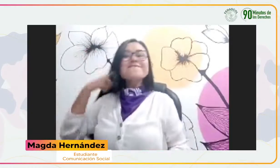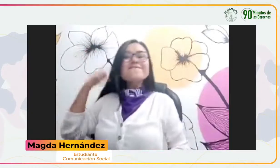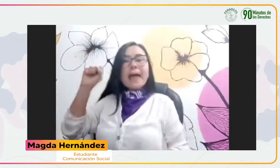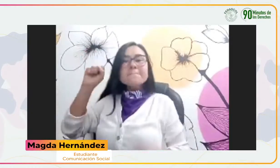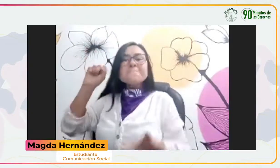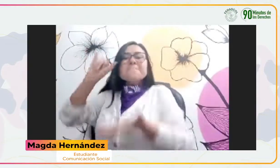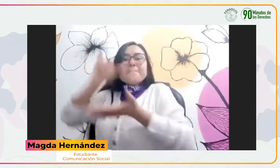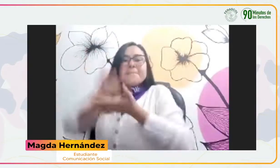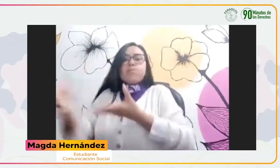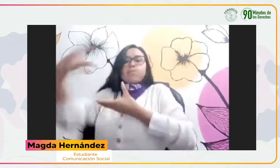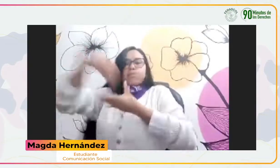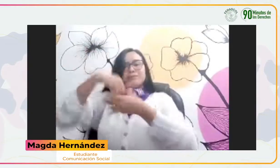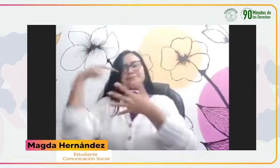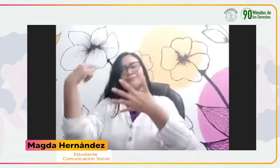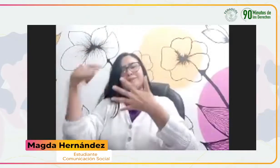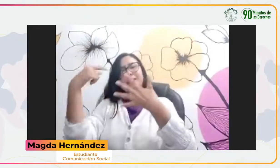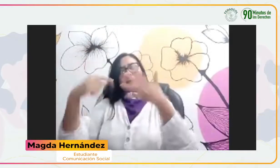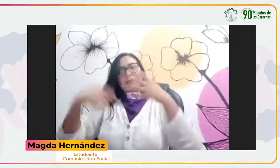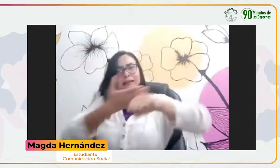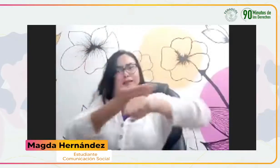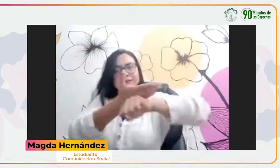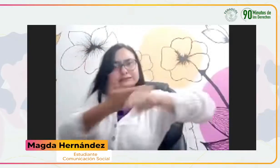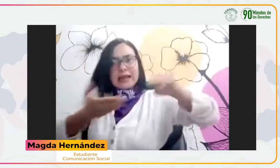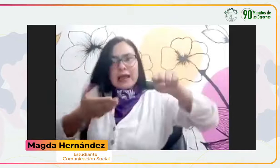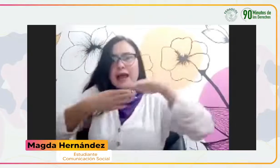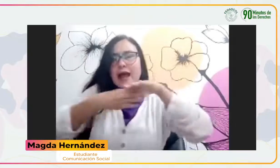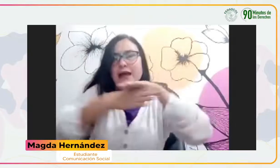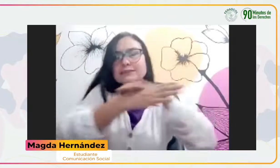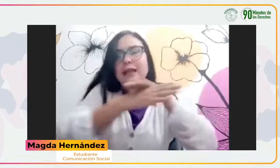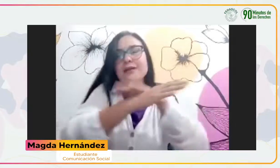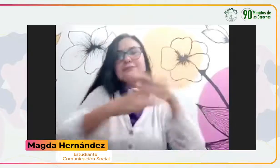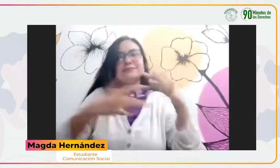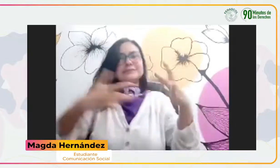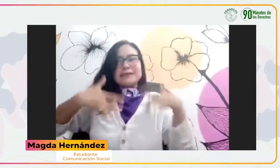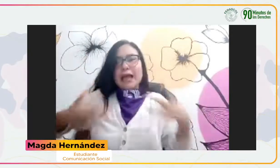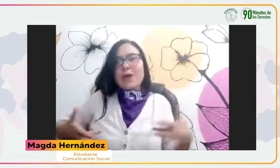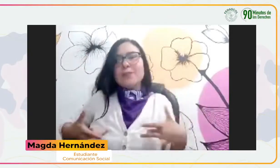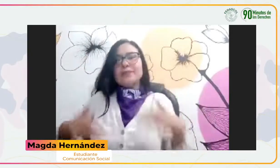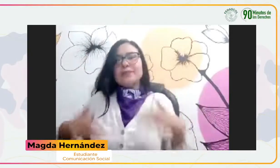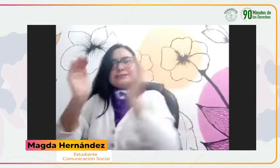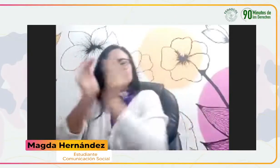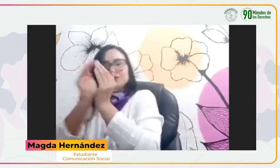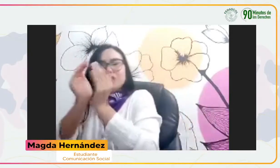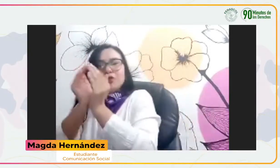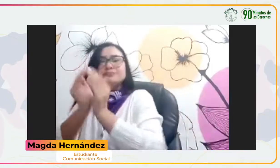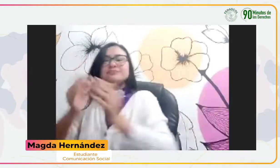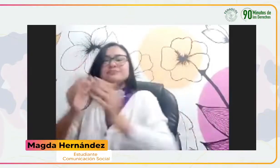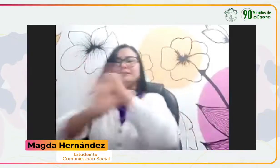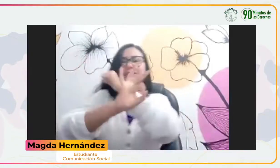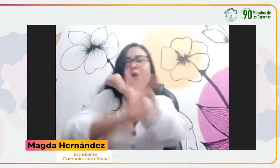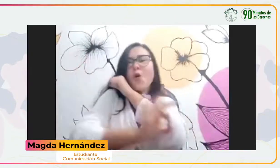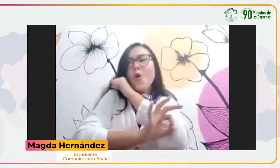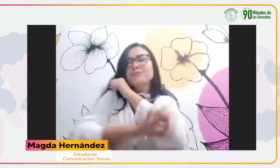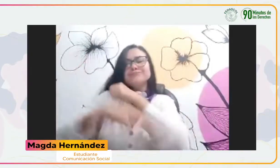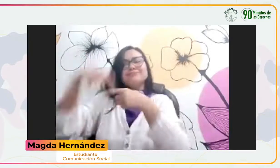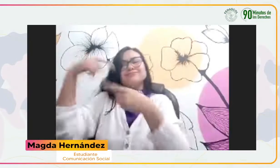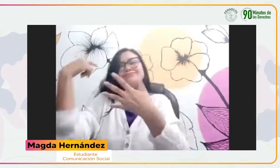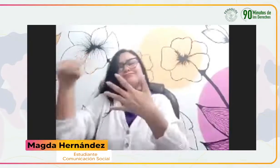pueden lograrlo. Y realmente es la exigencia a la accesibilidad, a los